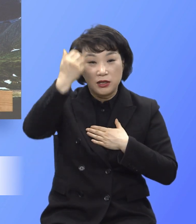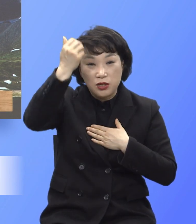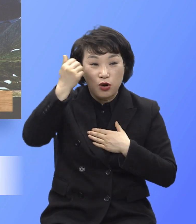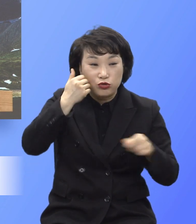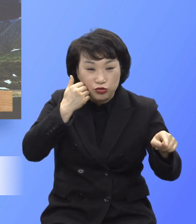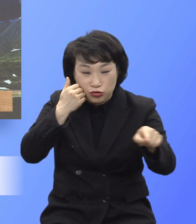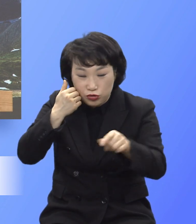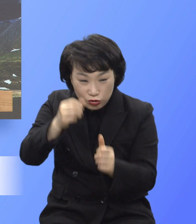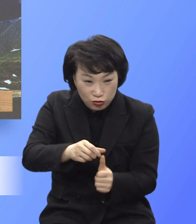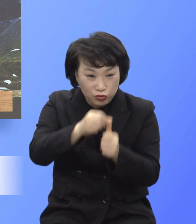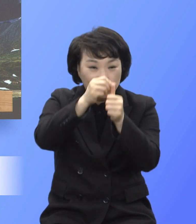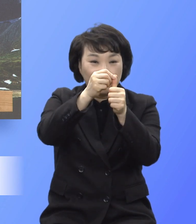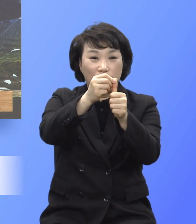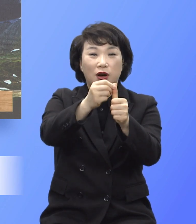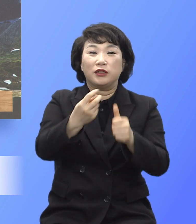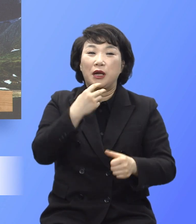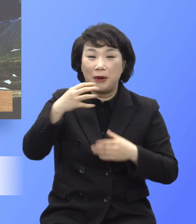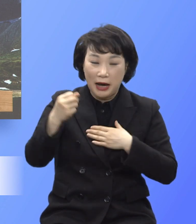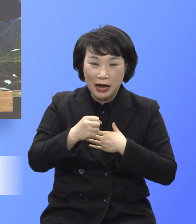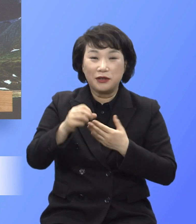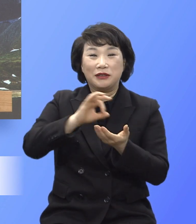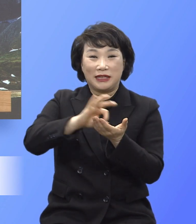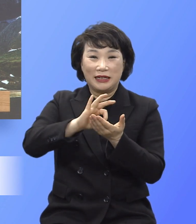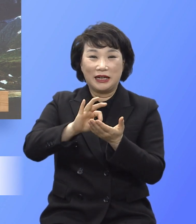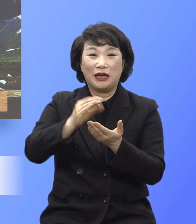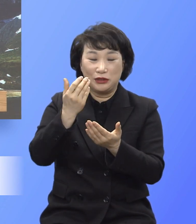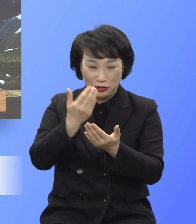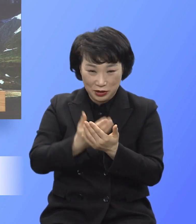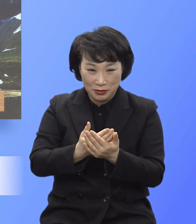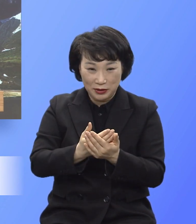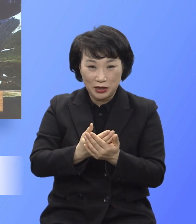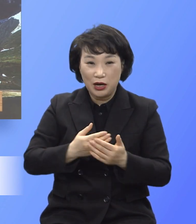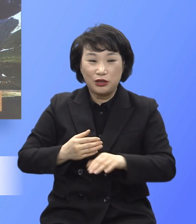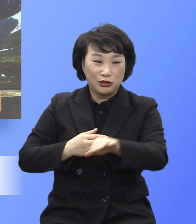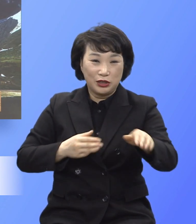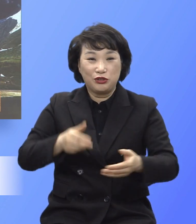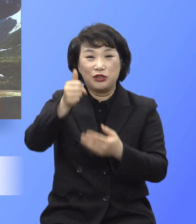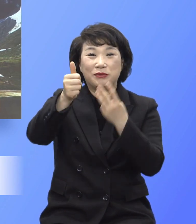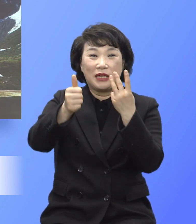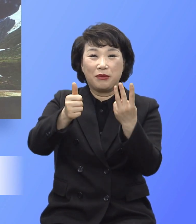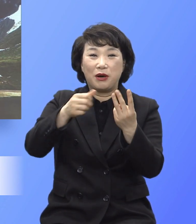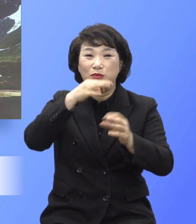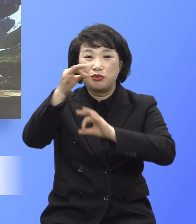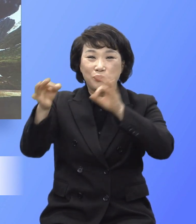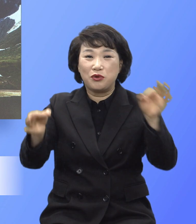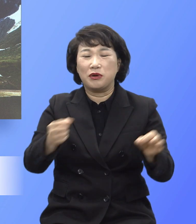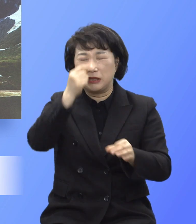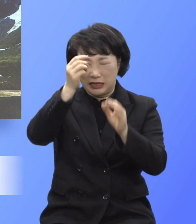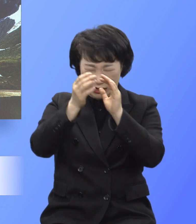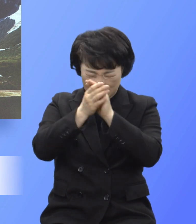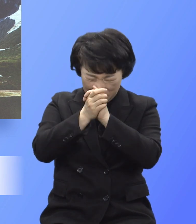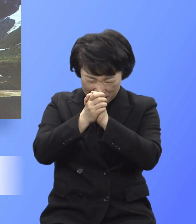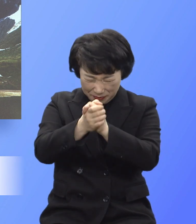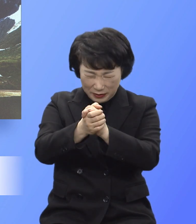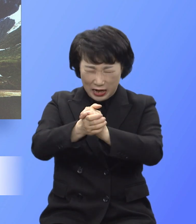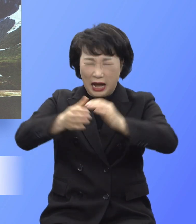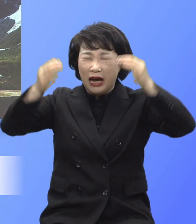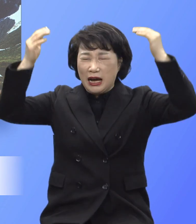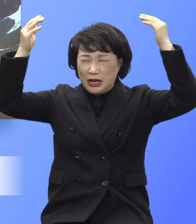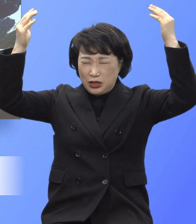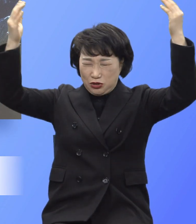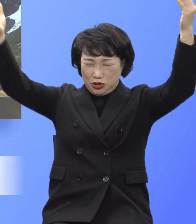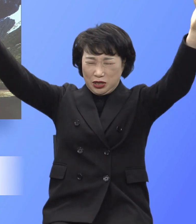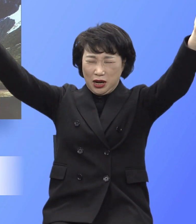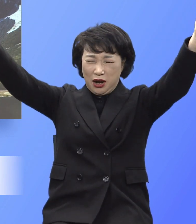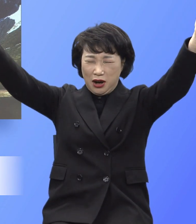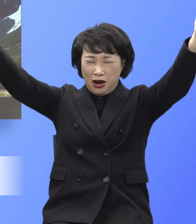영혼들을 살리는 생명으로 사용되게 하옵소서. 우리 주여 삼창하고 애절하게